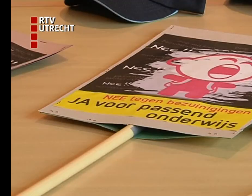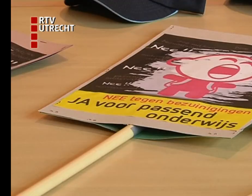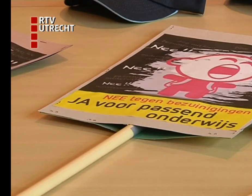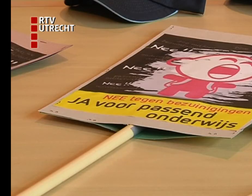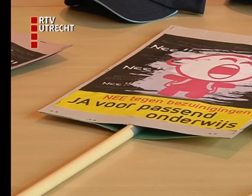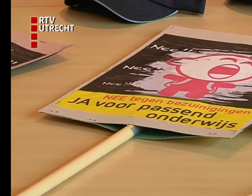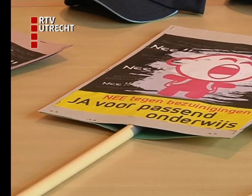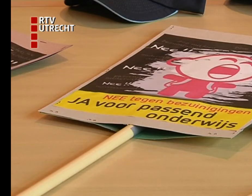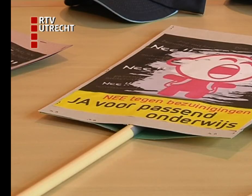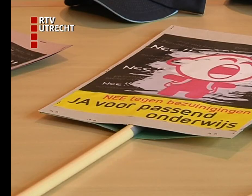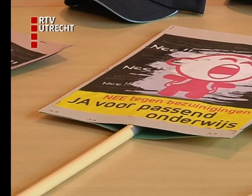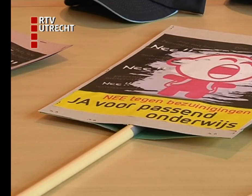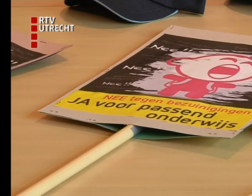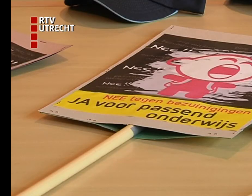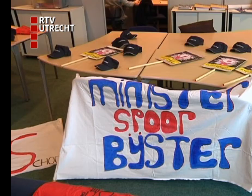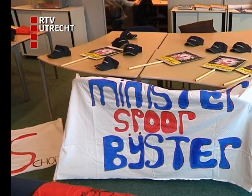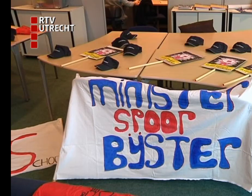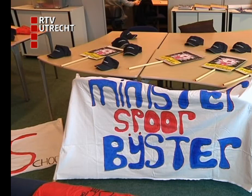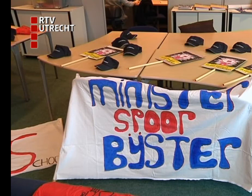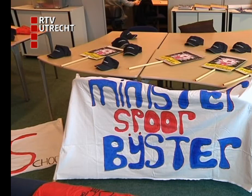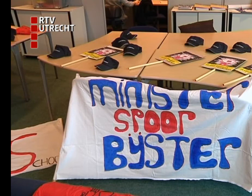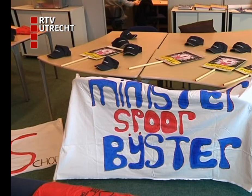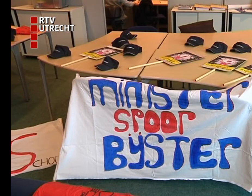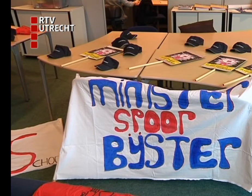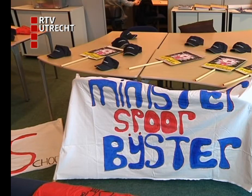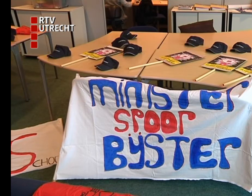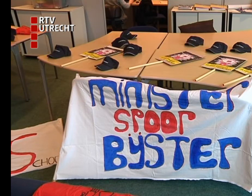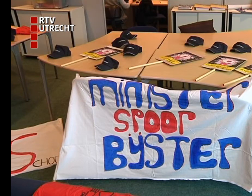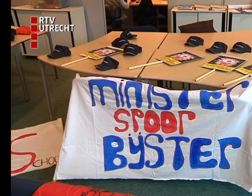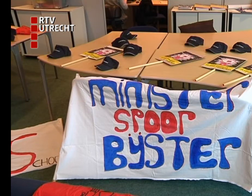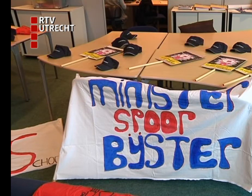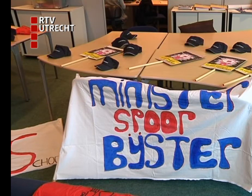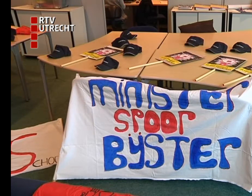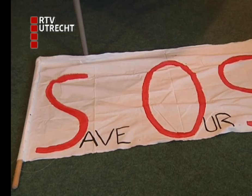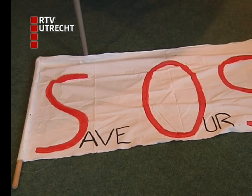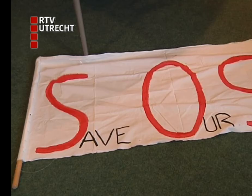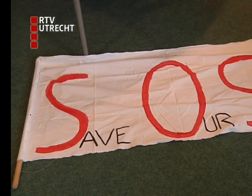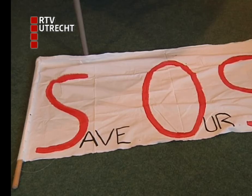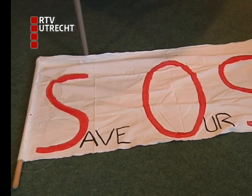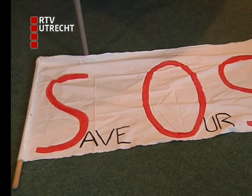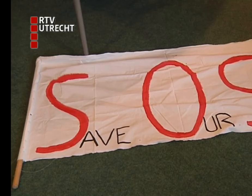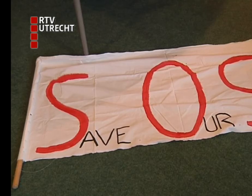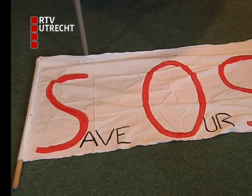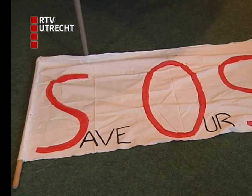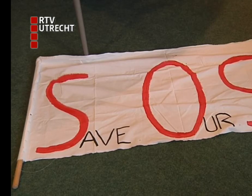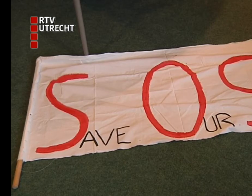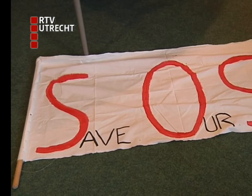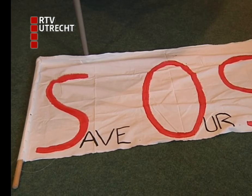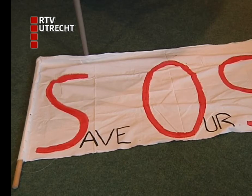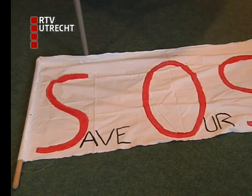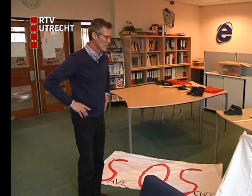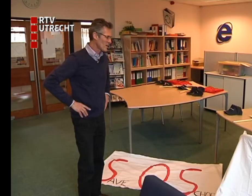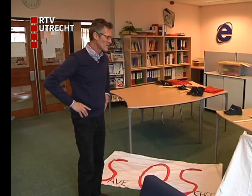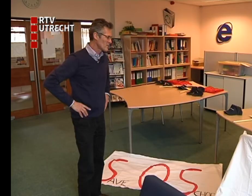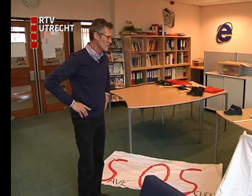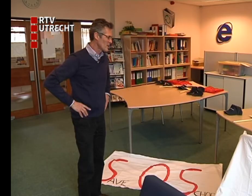te protesteren. En eerst vond men dat eigenlijk wel een beetje vreemd, want men dacht van nou, dit zal zo'n vaart niet lopen, dit kan toch niet waar zijn. En ik